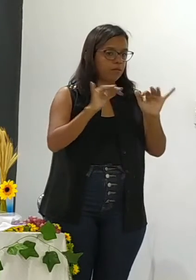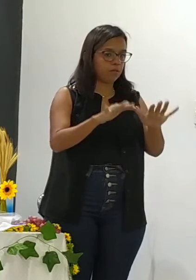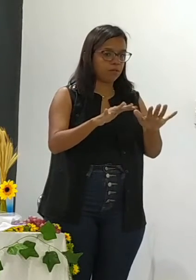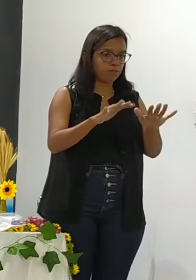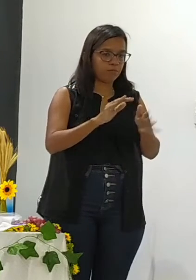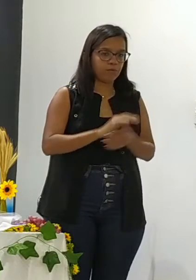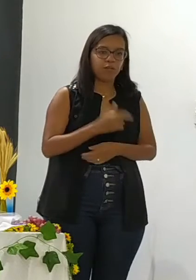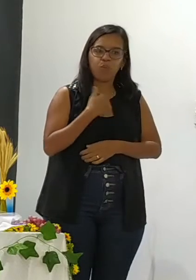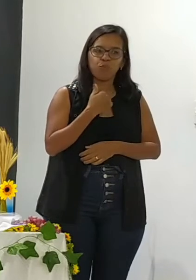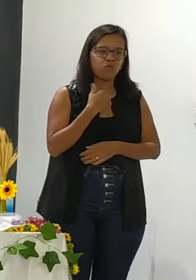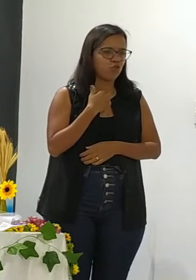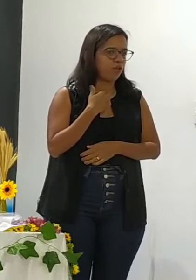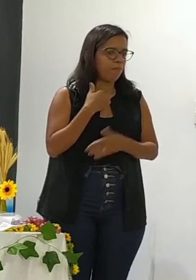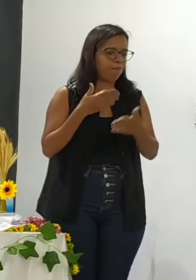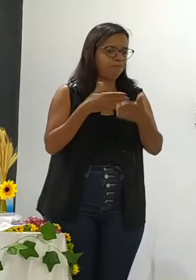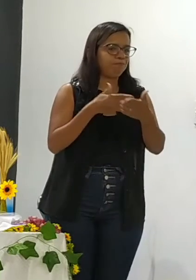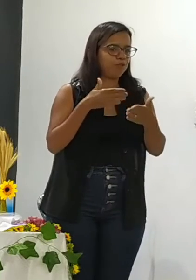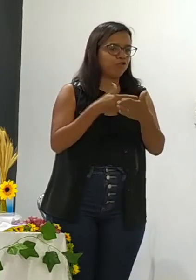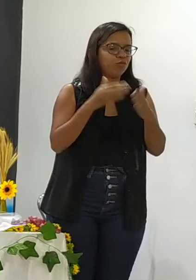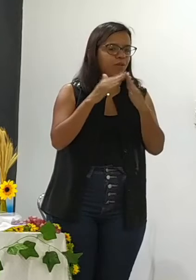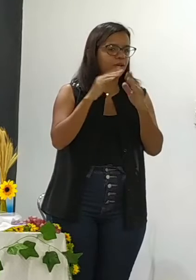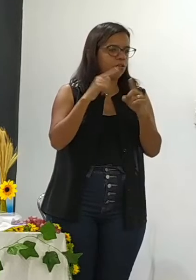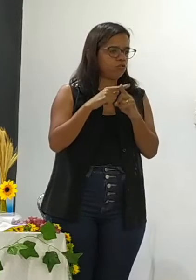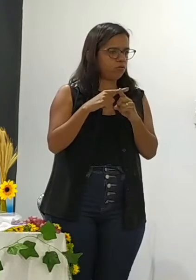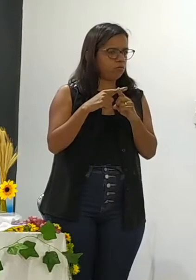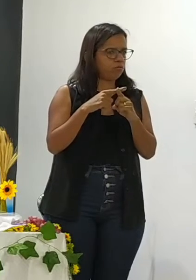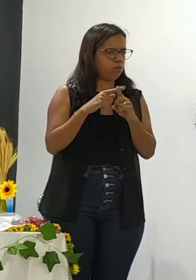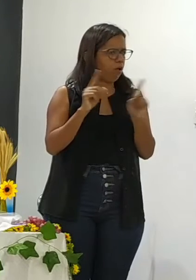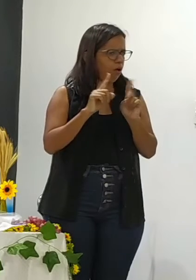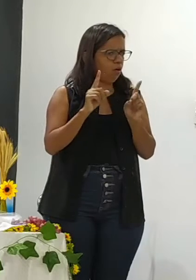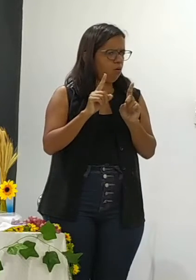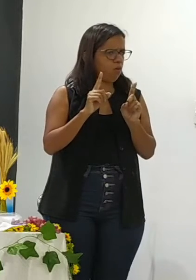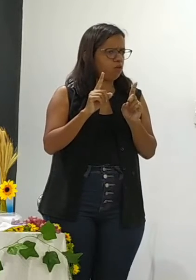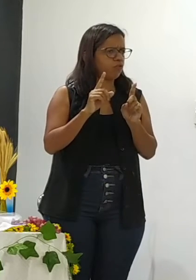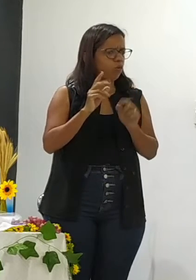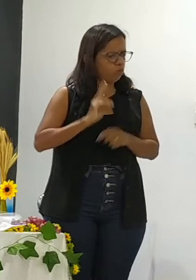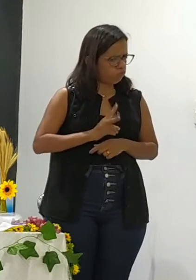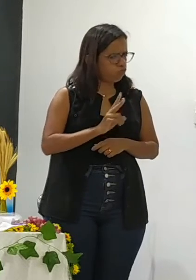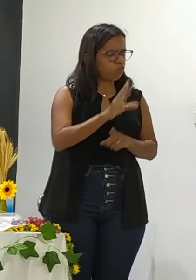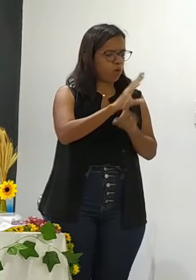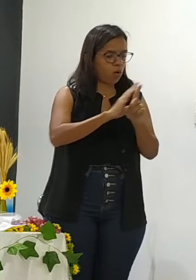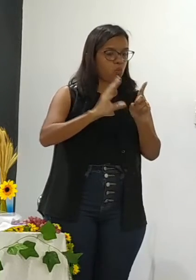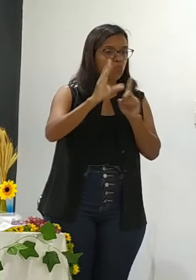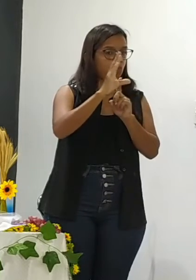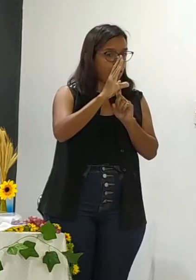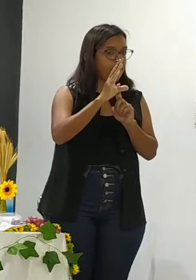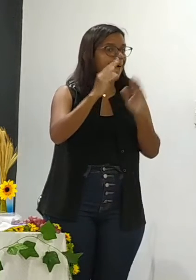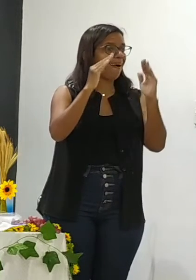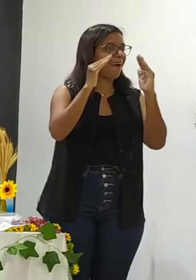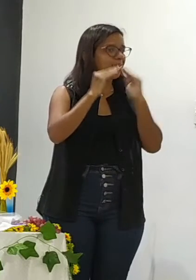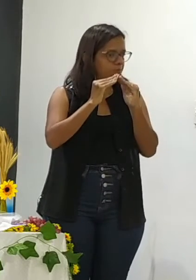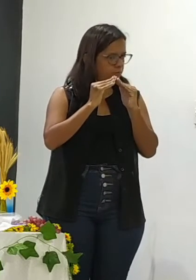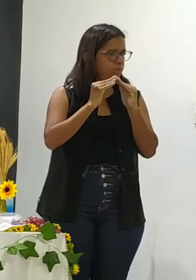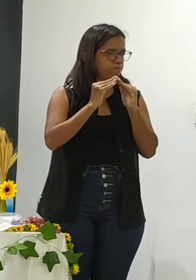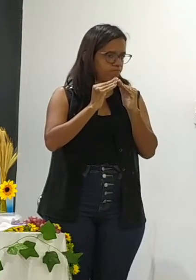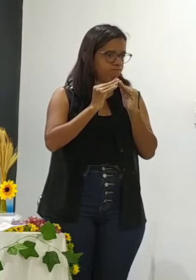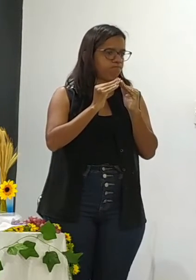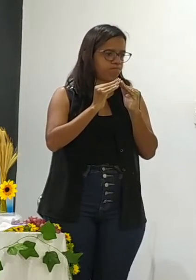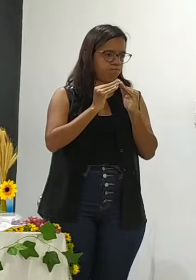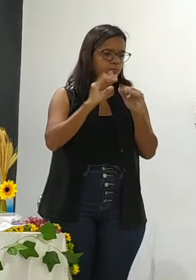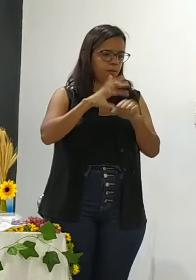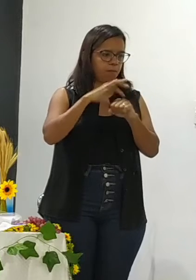não estava podendo ir para a igreja. Eu falei, a gente vai deixar de plano. A gente vai fazer uma coisa em casa.